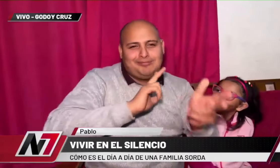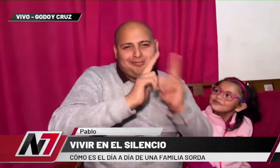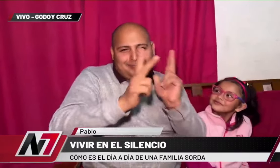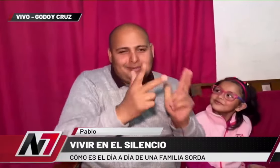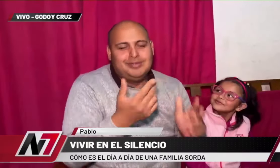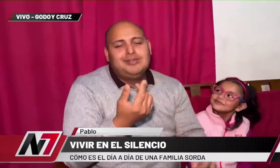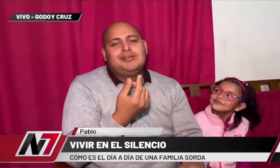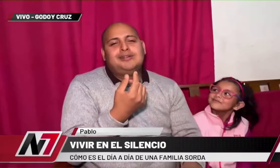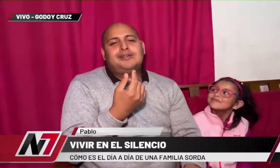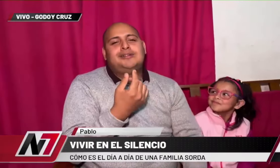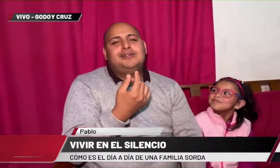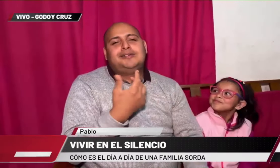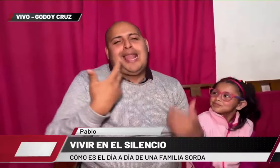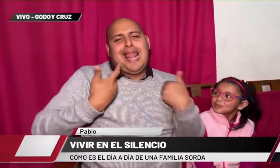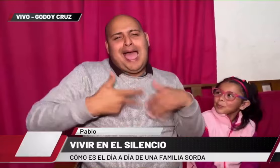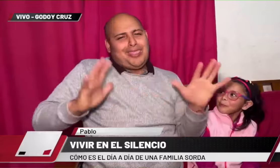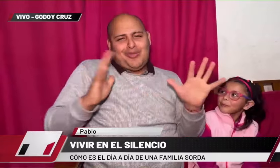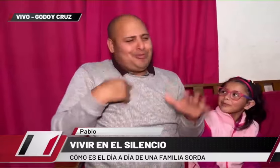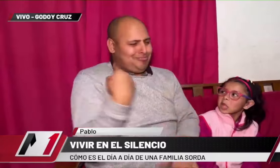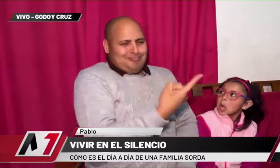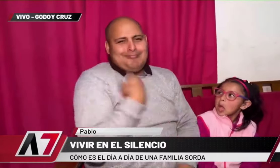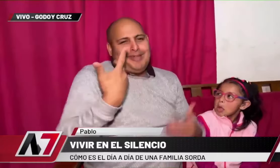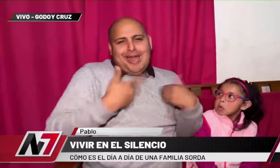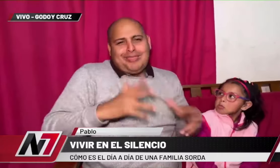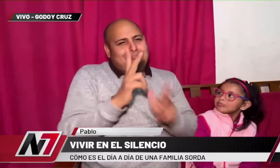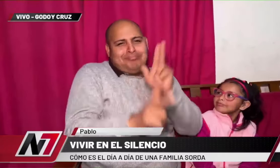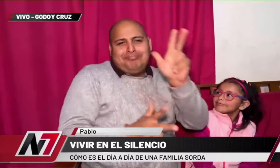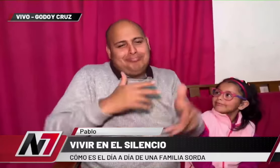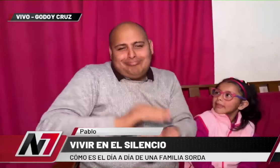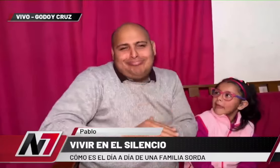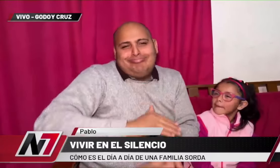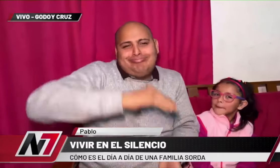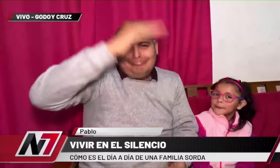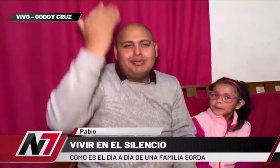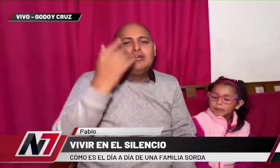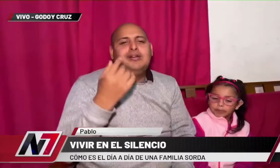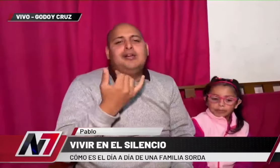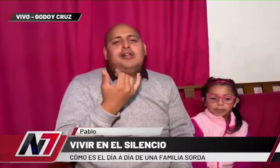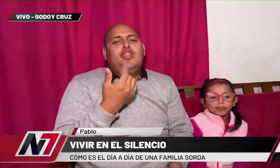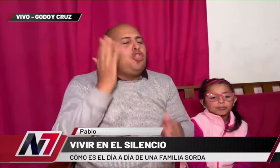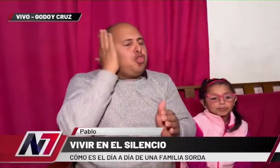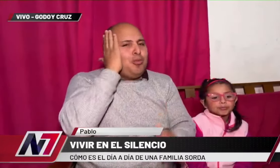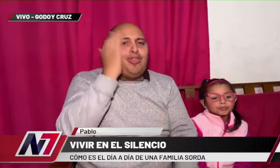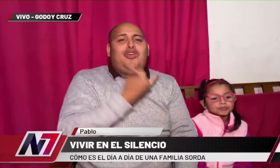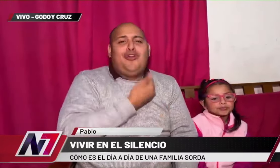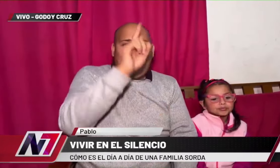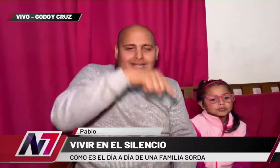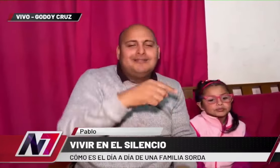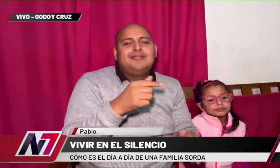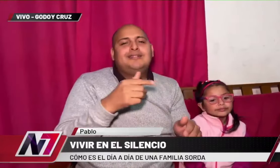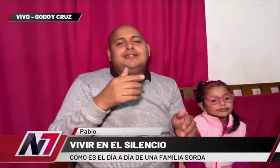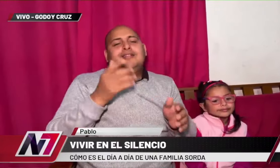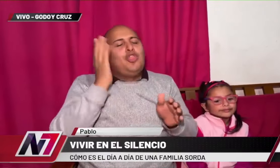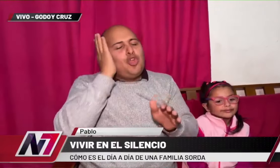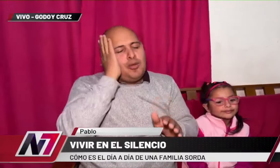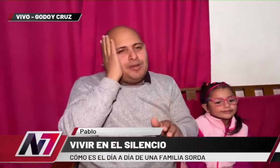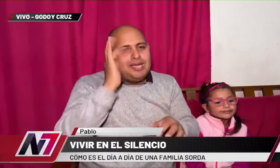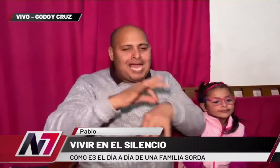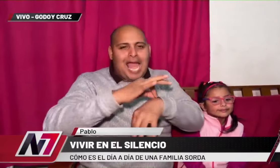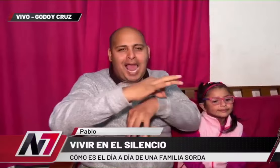Cuando nosotros sabemos que para poder comunicarnos es con lengua de señas, desde que ellos nacieron, la